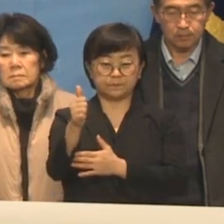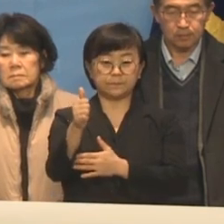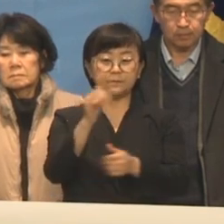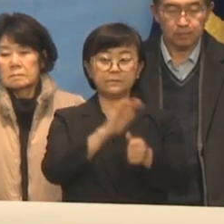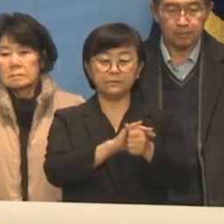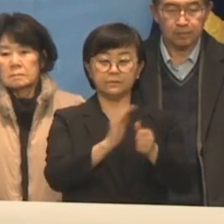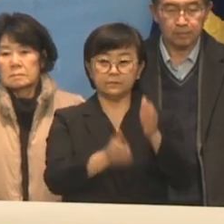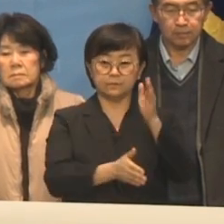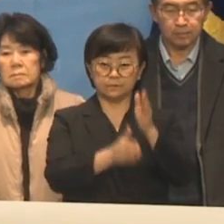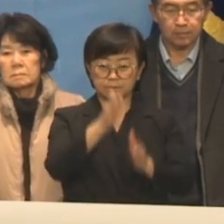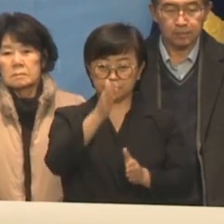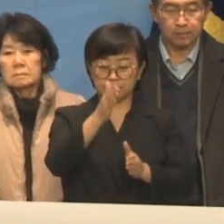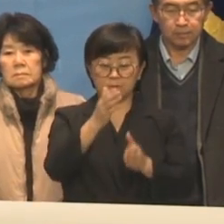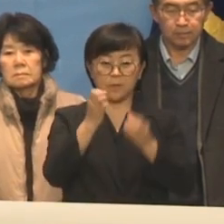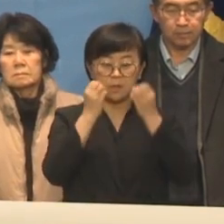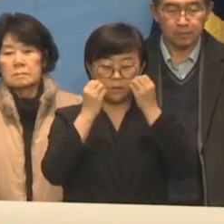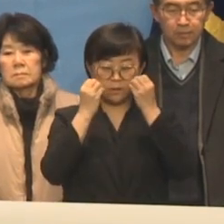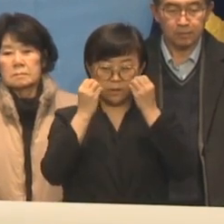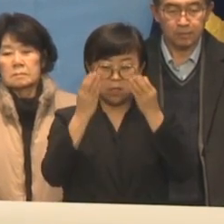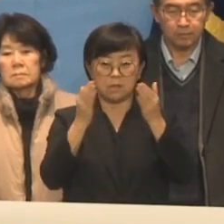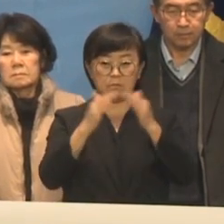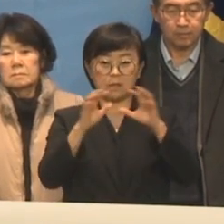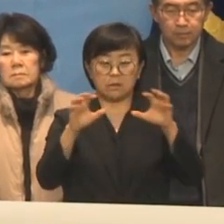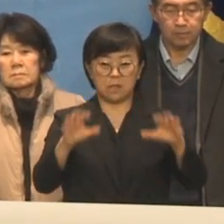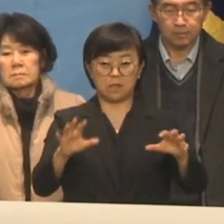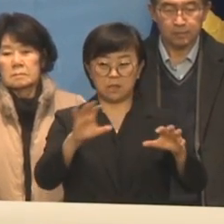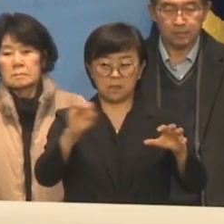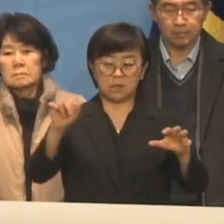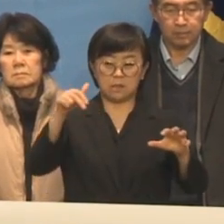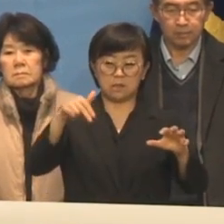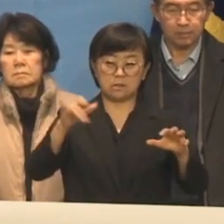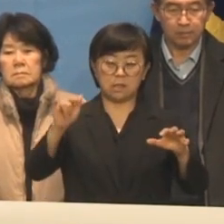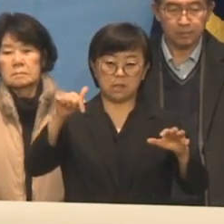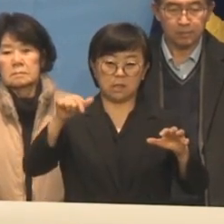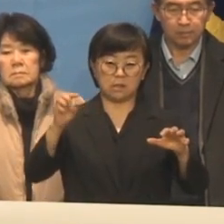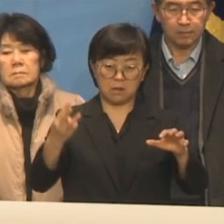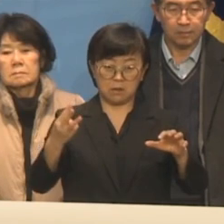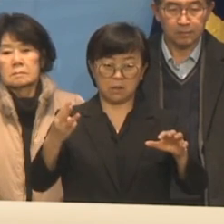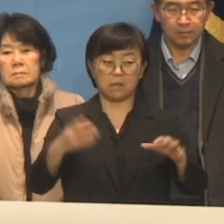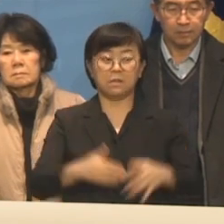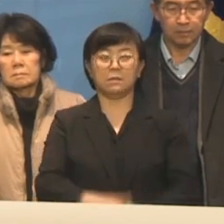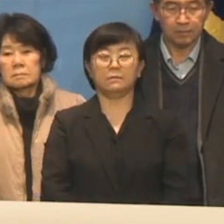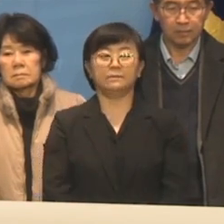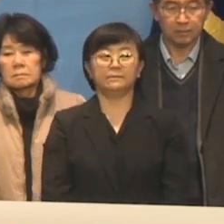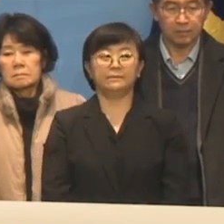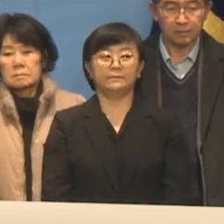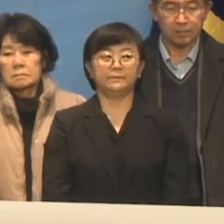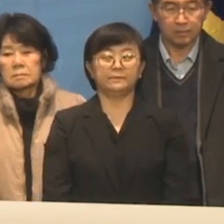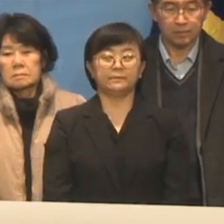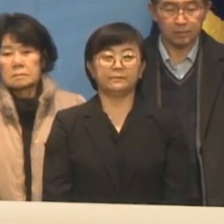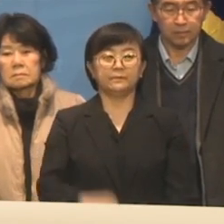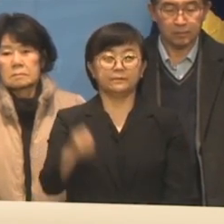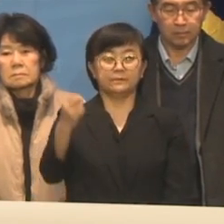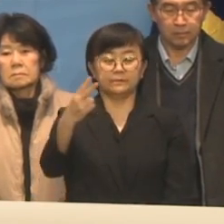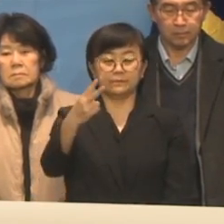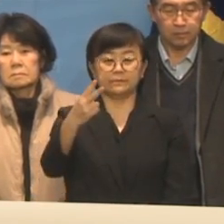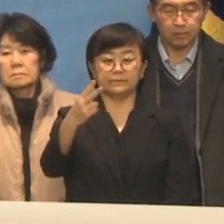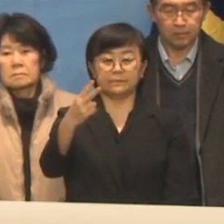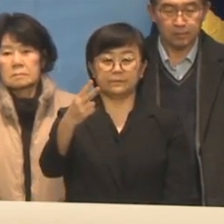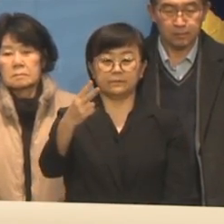경주시 양남면 새마을회의 이재걸 회장님 모셨습니다. 예, 그리고